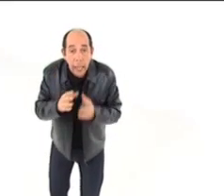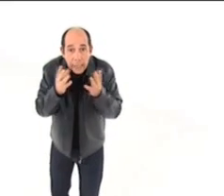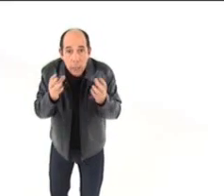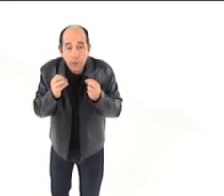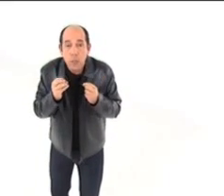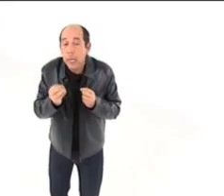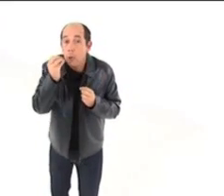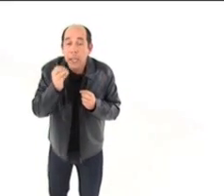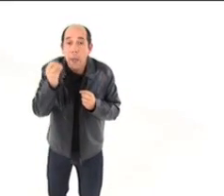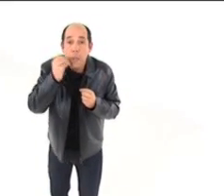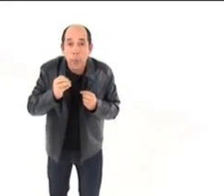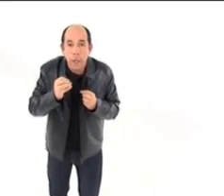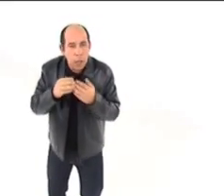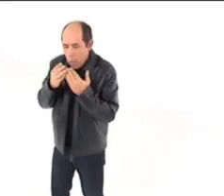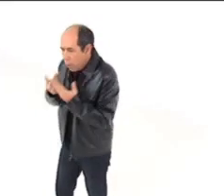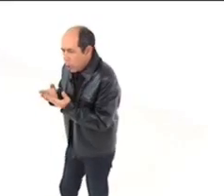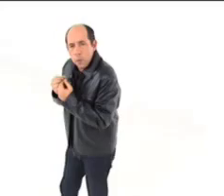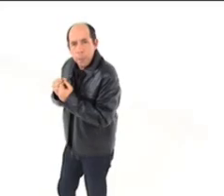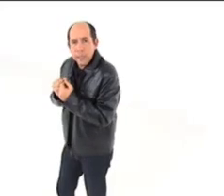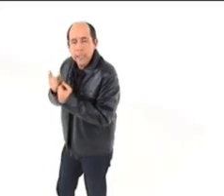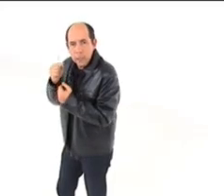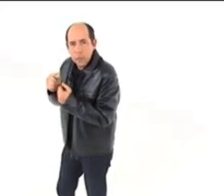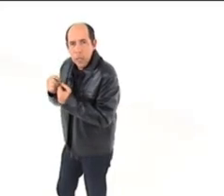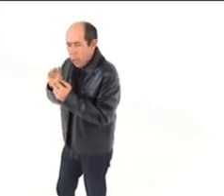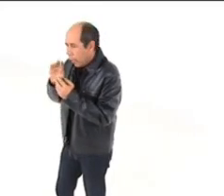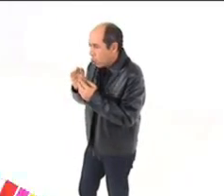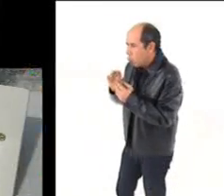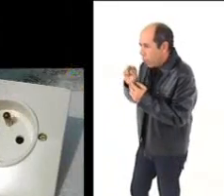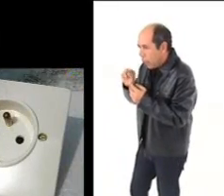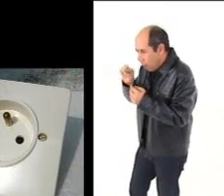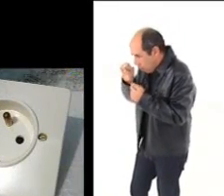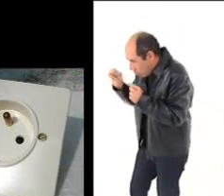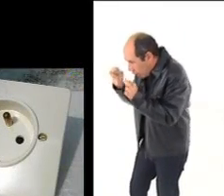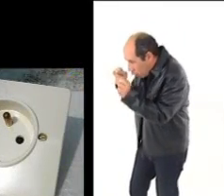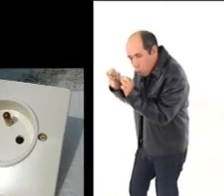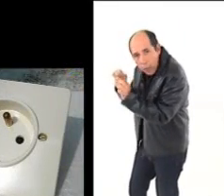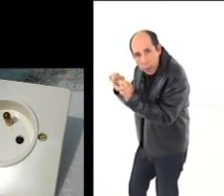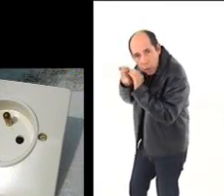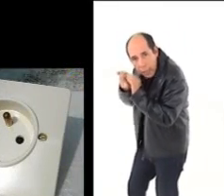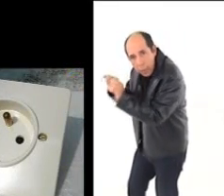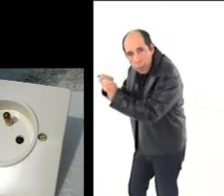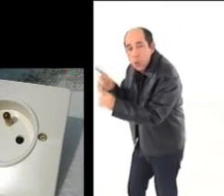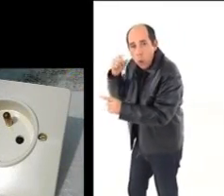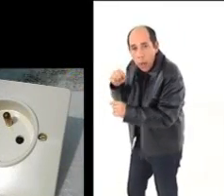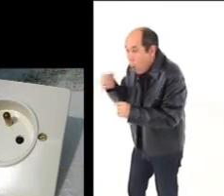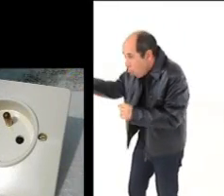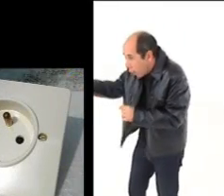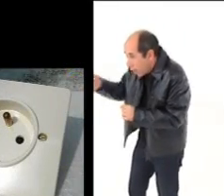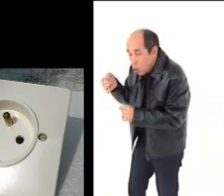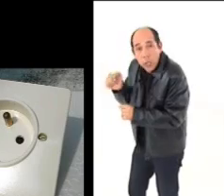هذيك البريز دو تير عنده واحد اهميه كبيره. ملي كنشوف البريزات اللي عندي في الدار كنشوف بان كاينين دوك التقيبات باش ندخل البريز واخا، ولكن خارج واحد